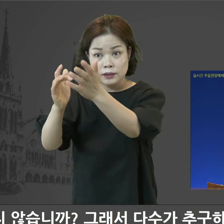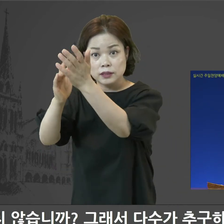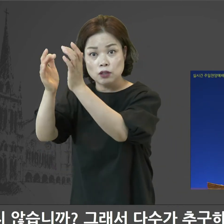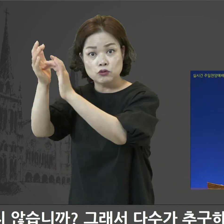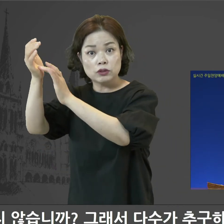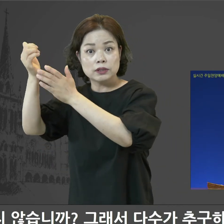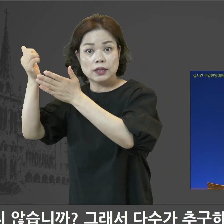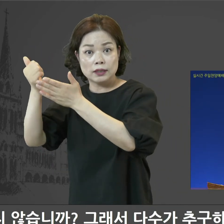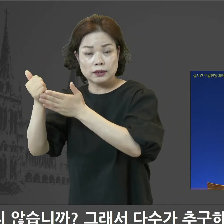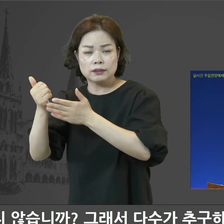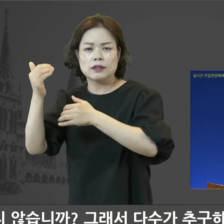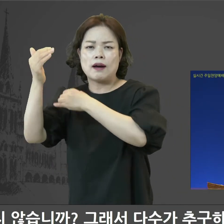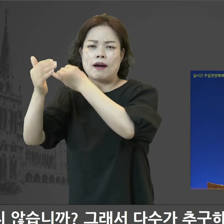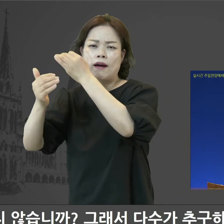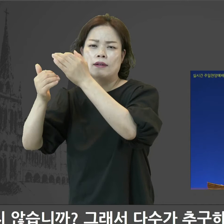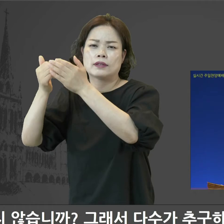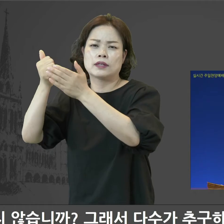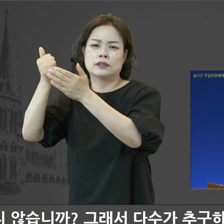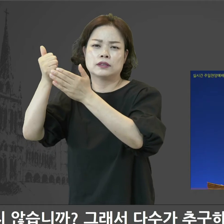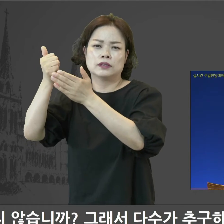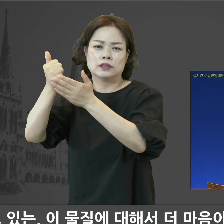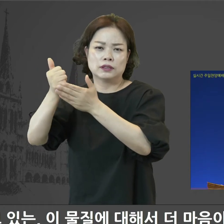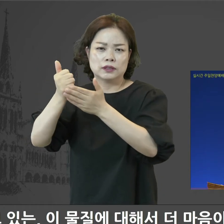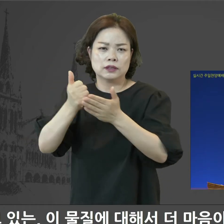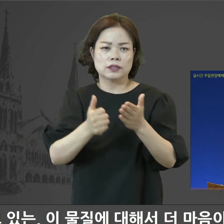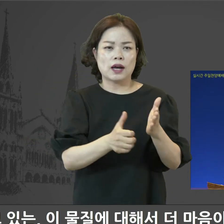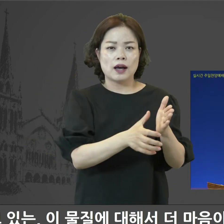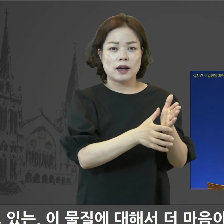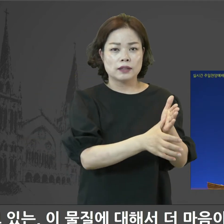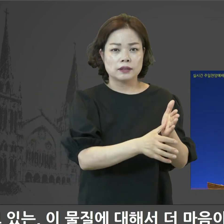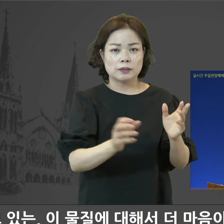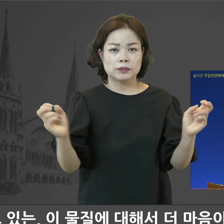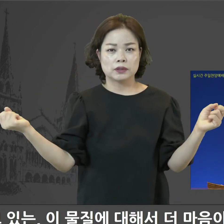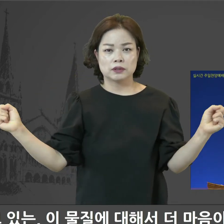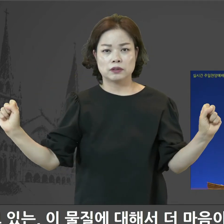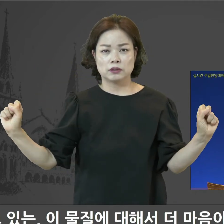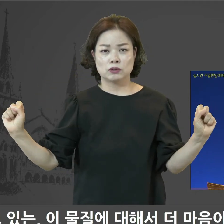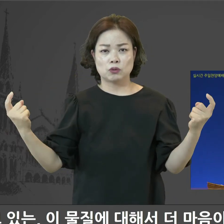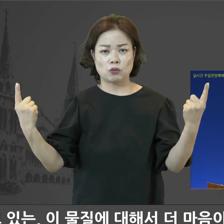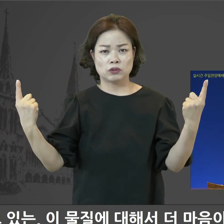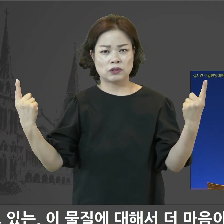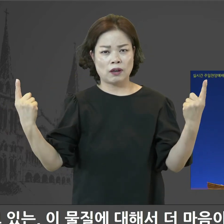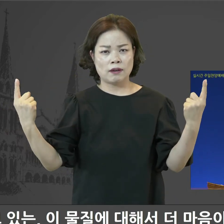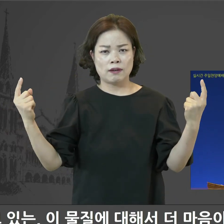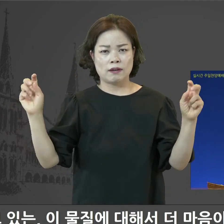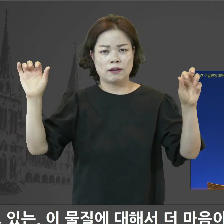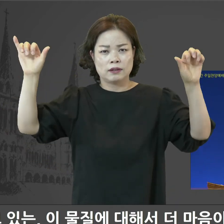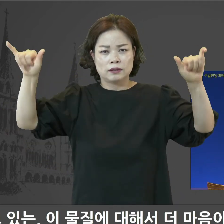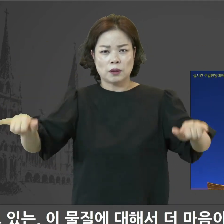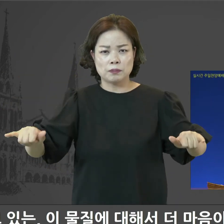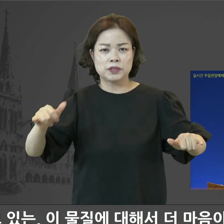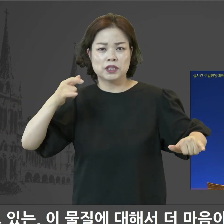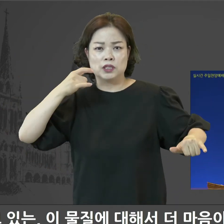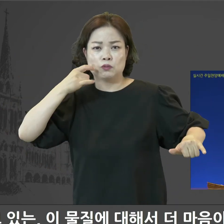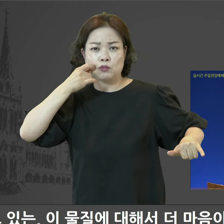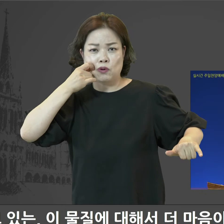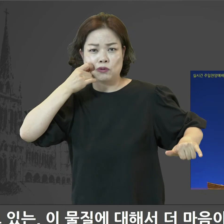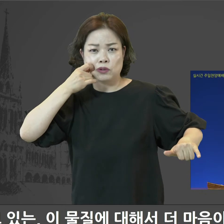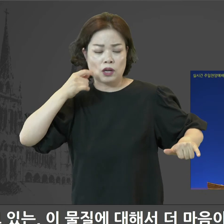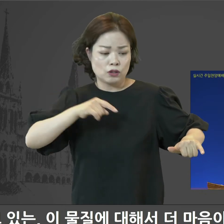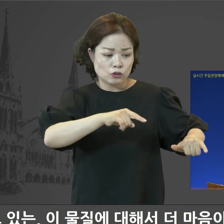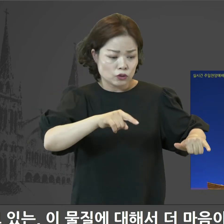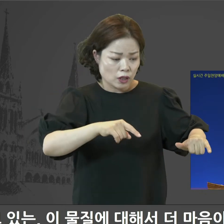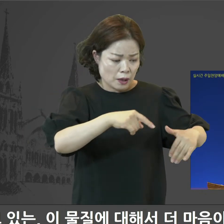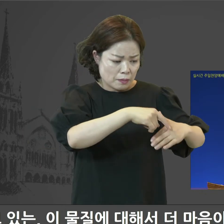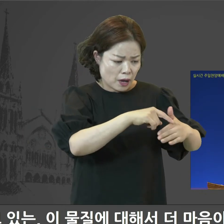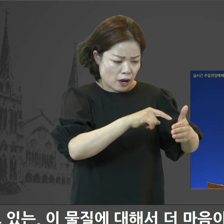예수님께서는 하나님과 재물을 겸하여 섬길 수 없다라고 분명하게 말씀하셨는데, 우리 안에 이러한